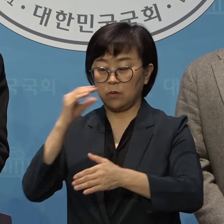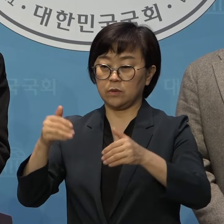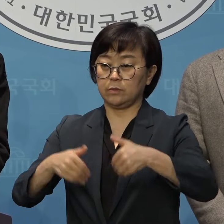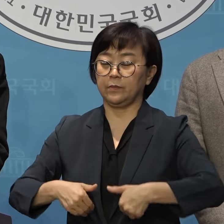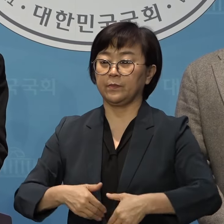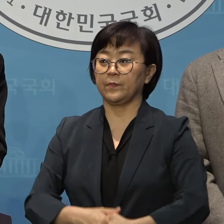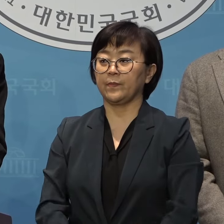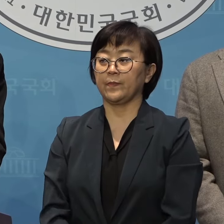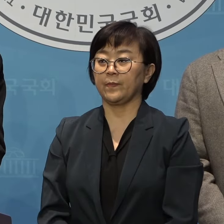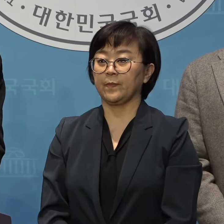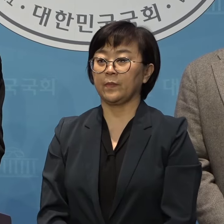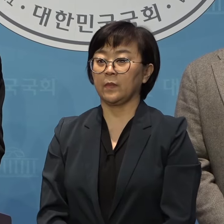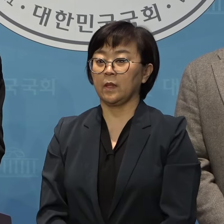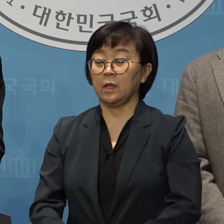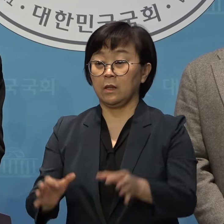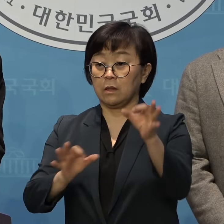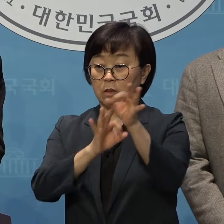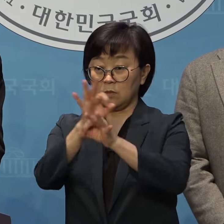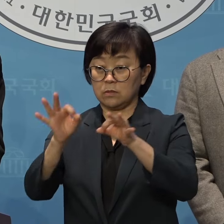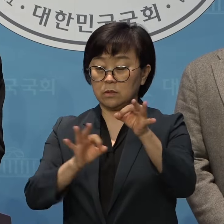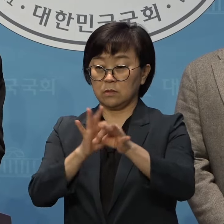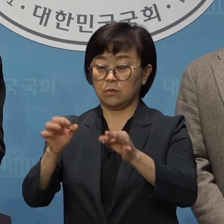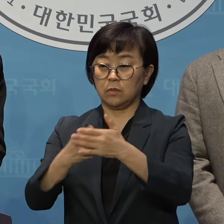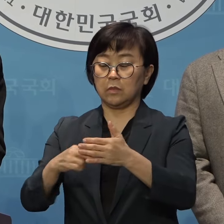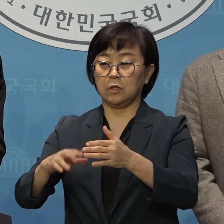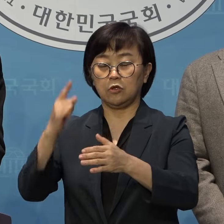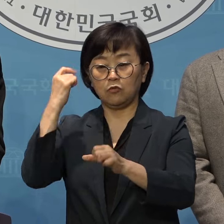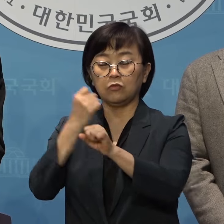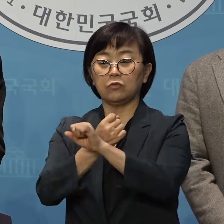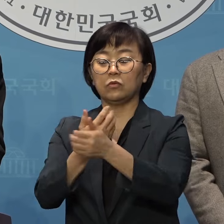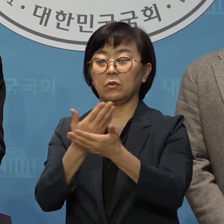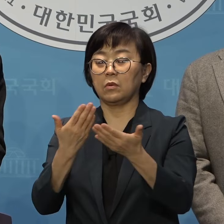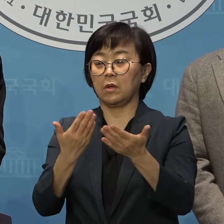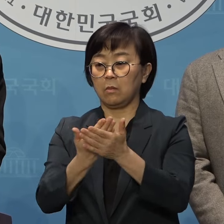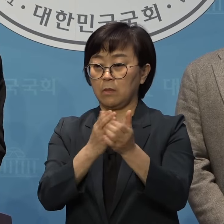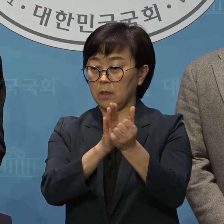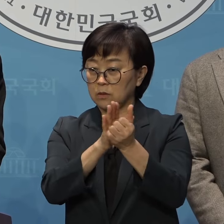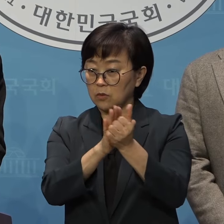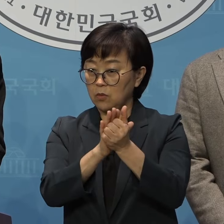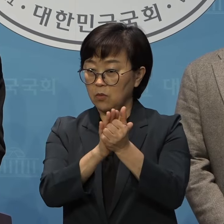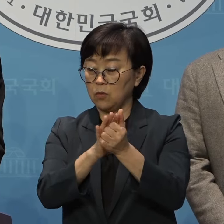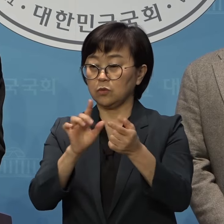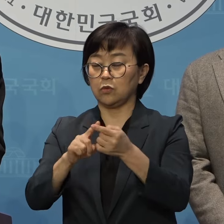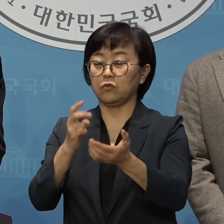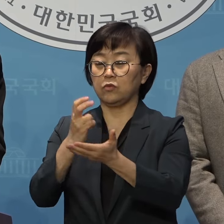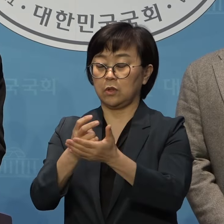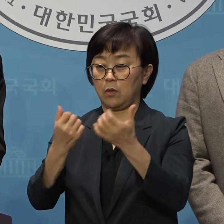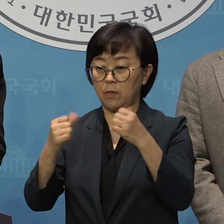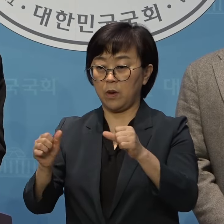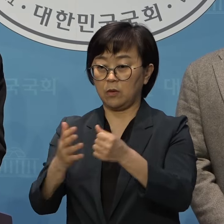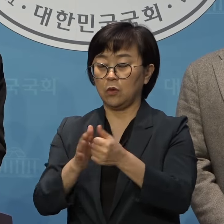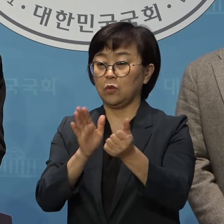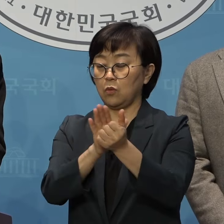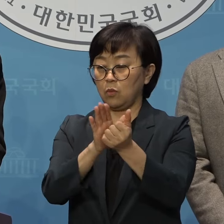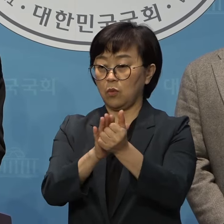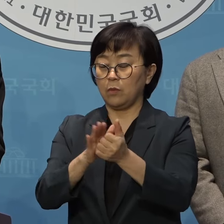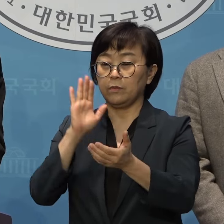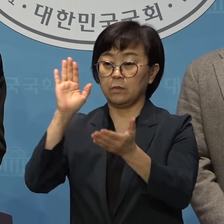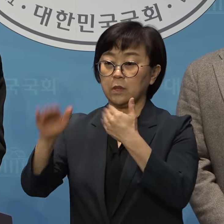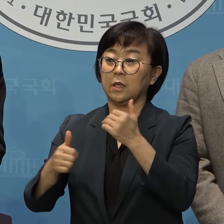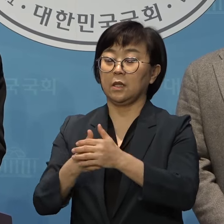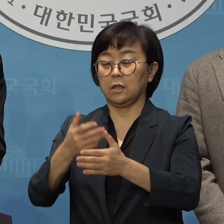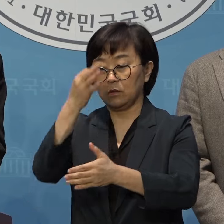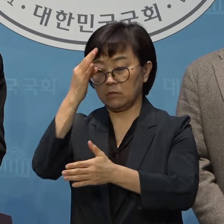합니다. 경제에서는 R&D 지원과 규제 혁파로 기업의 도전을 돕고 미래 기술 산업을